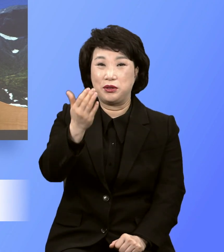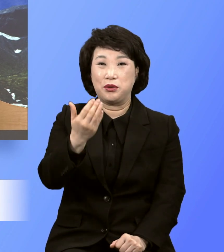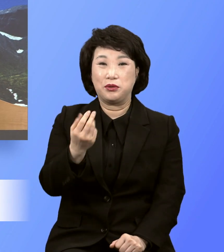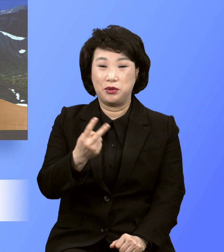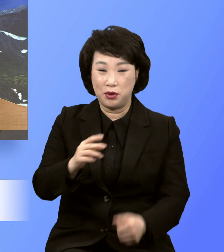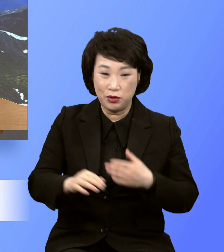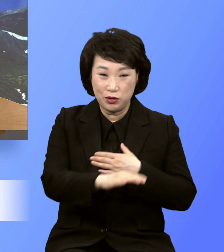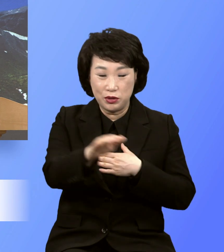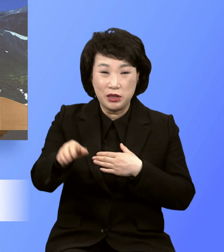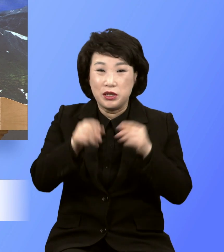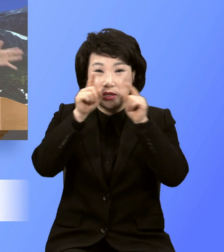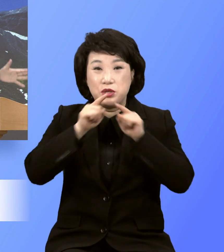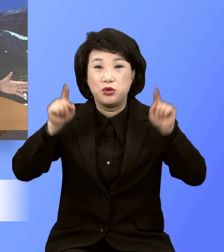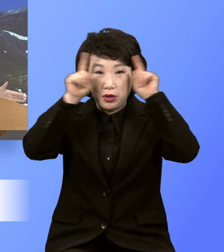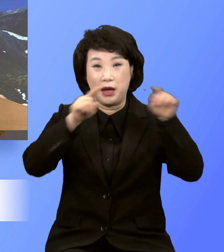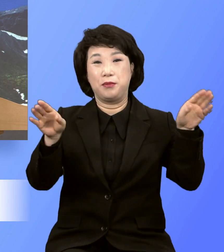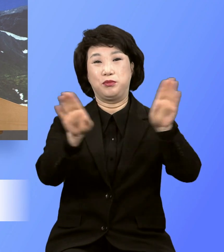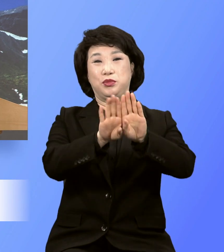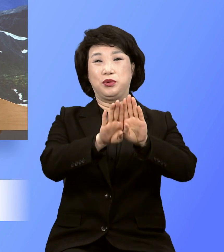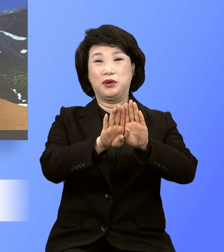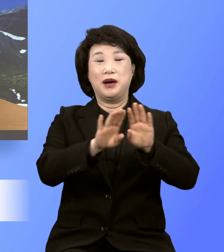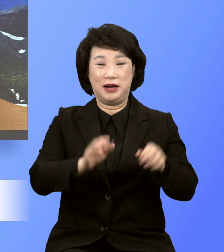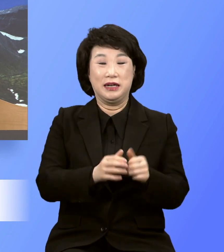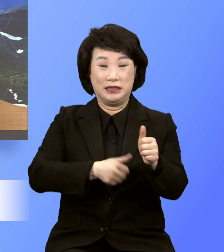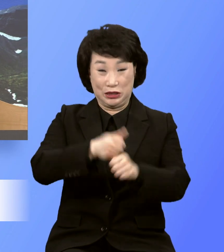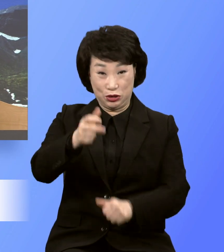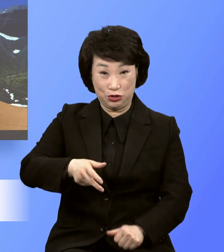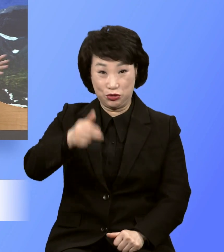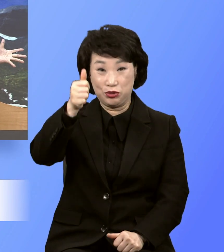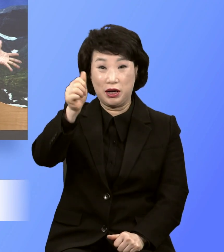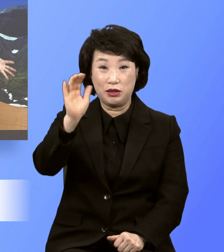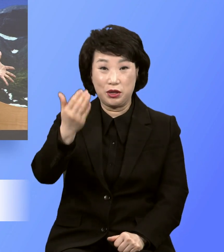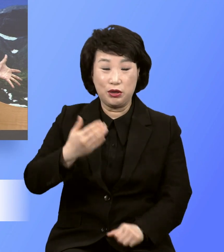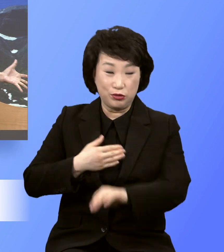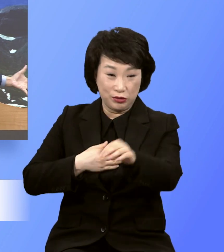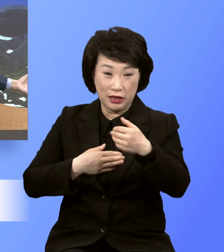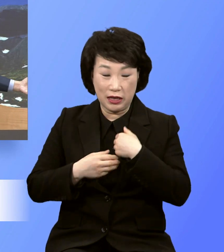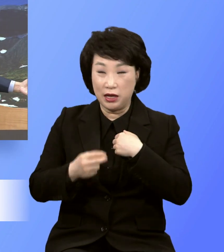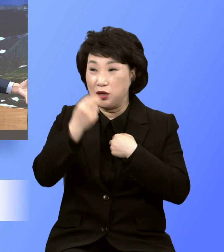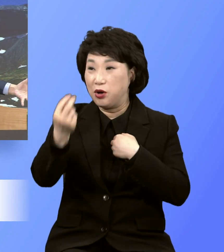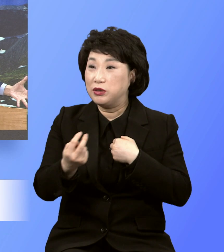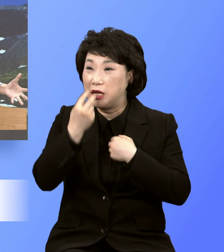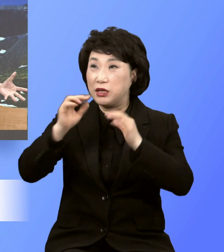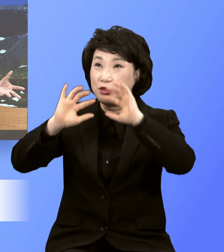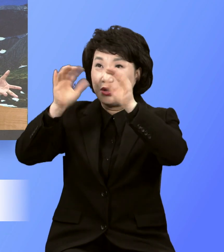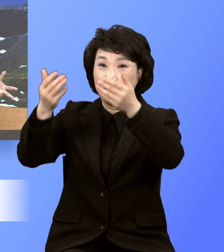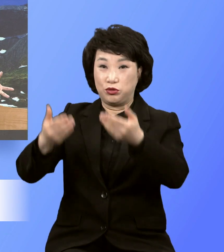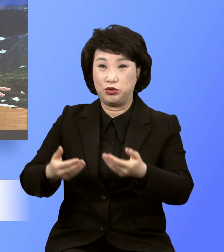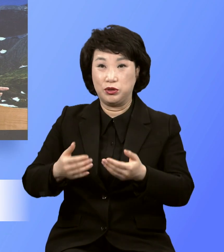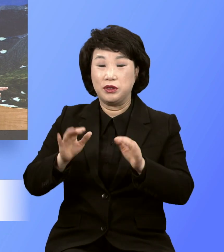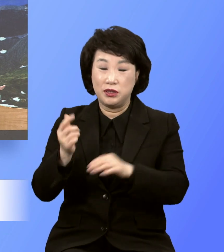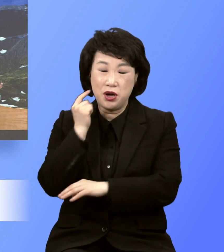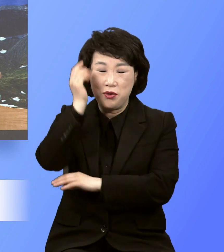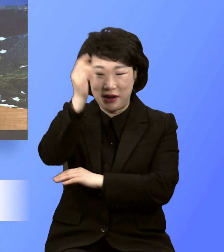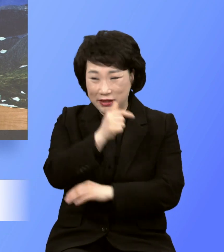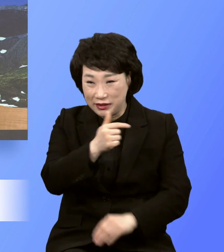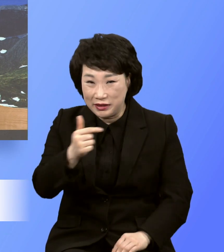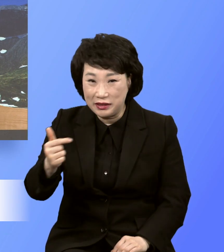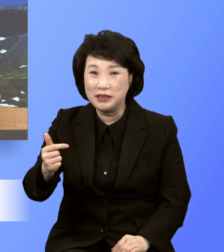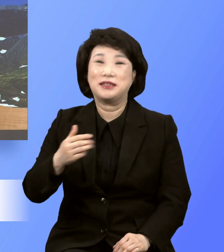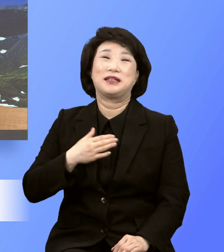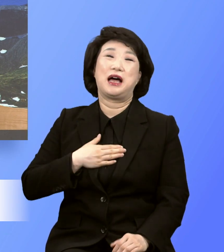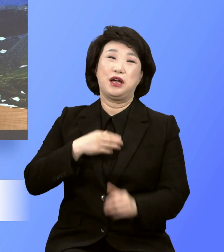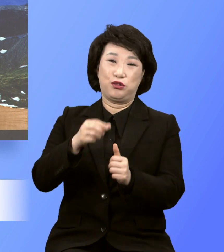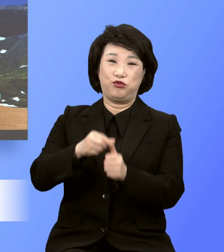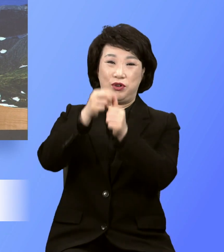그리고 지옥문을 닫아버린 승리자요, 우리에게 영생과 천국을 주신 영광스러운